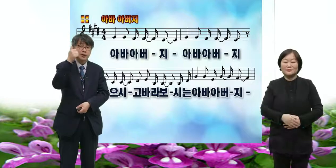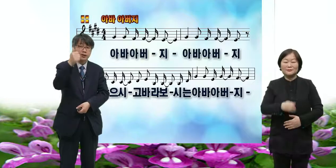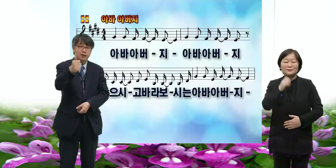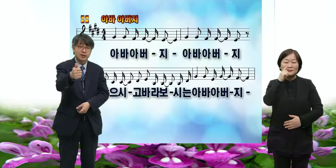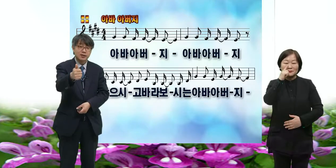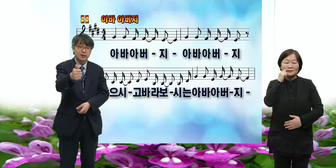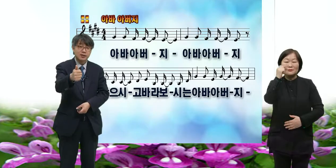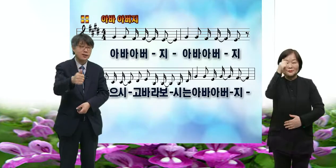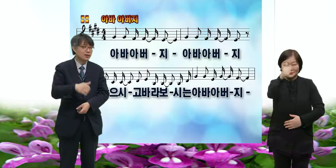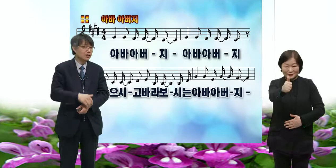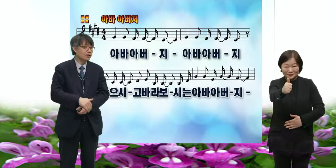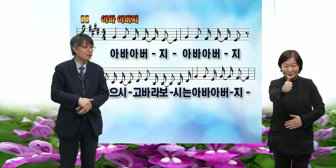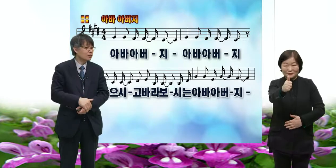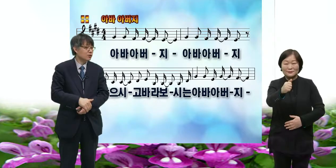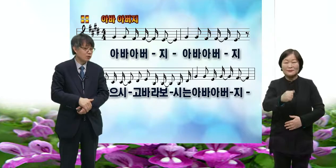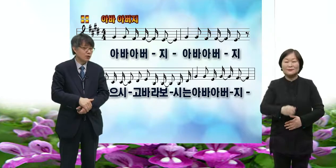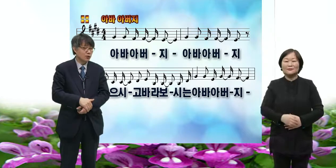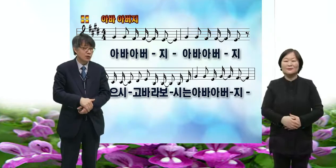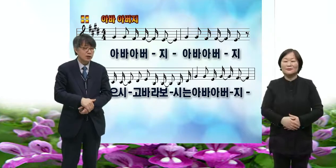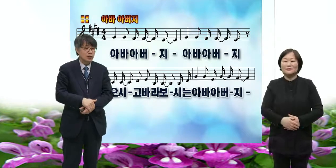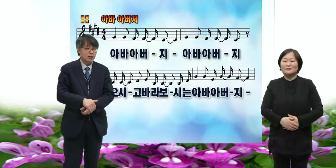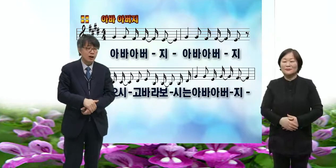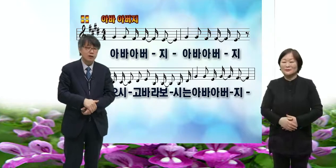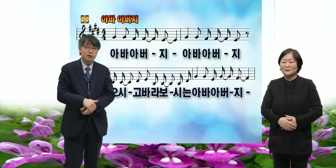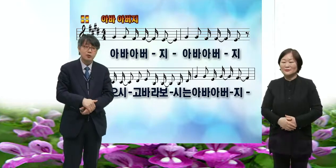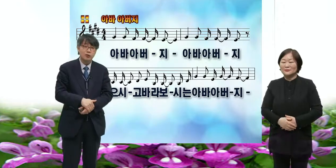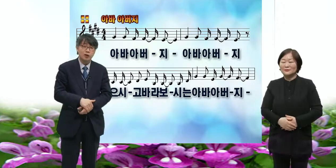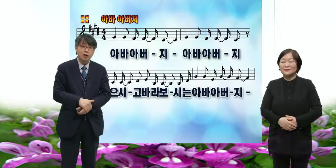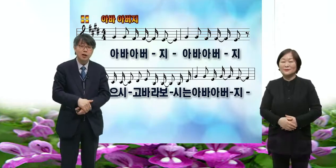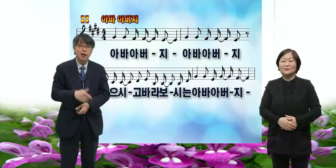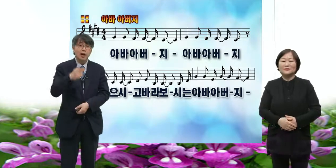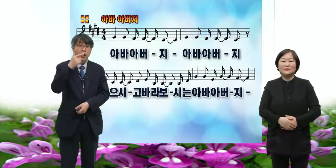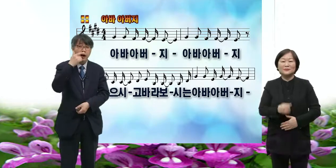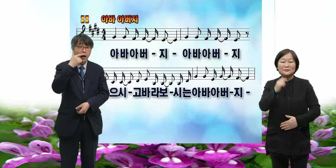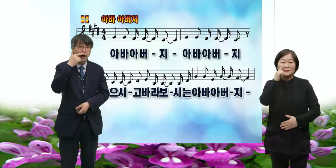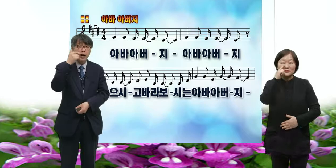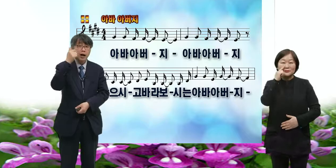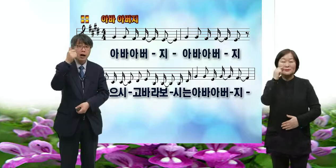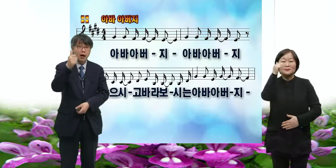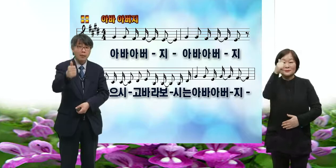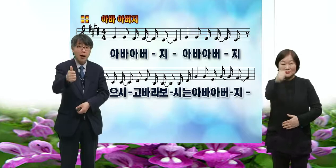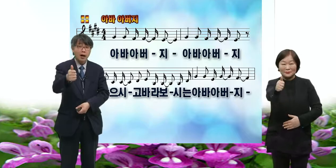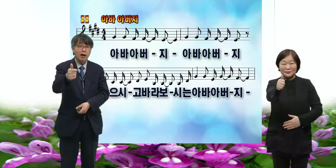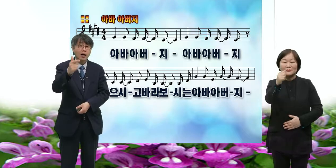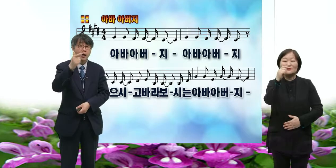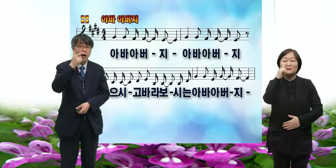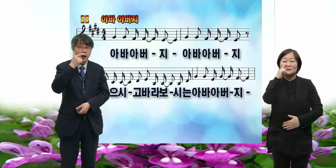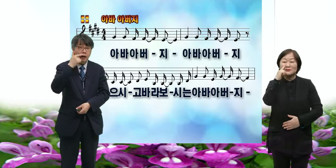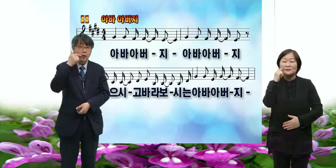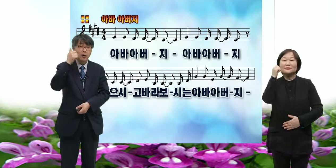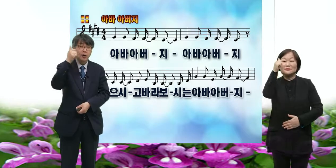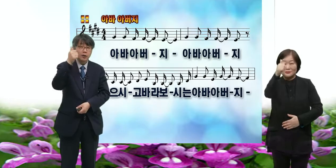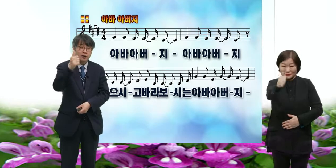아버지, 네, 그렇죠. 그래서 수어할 때 아바,